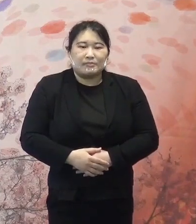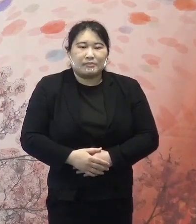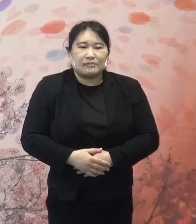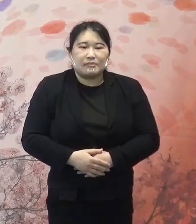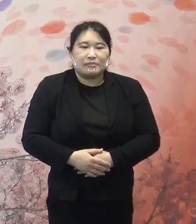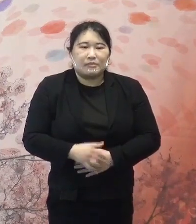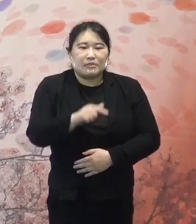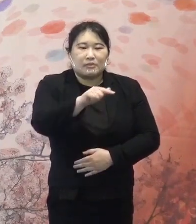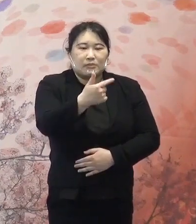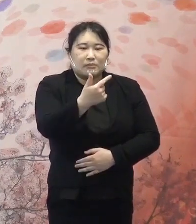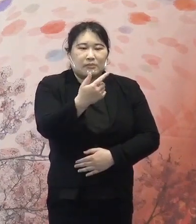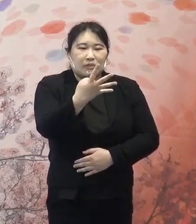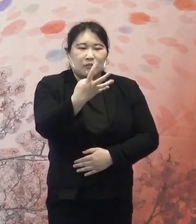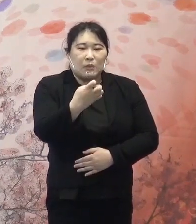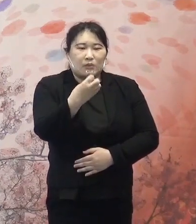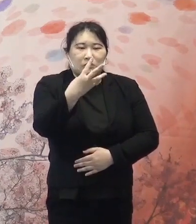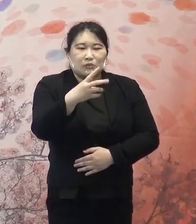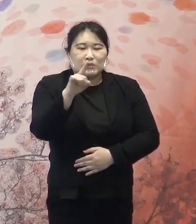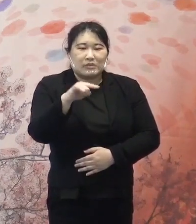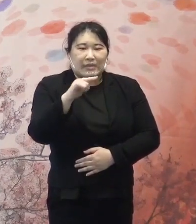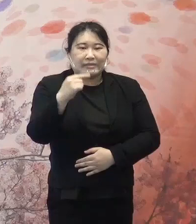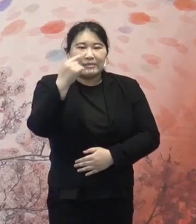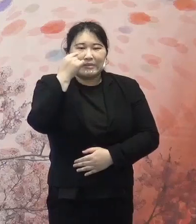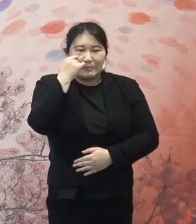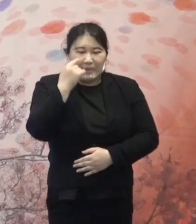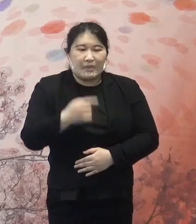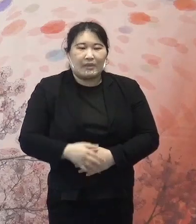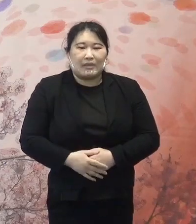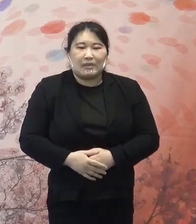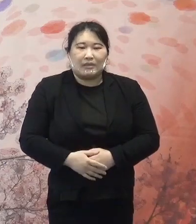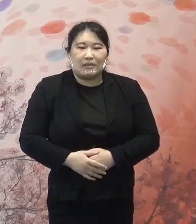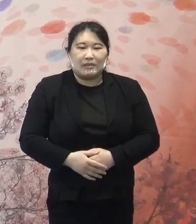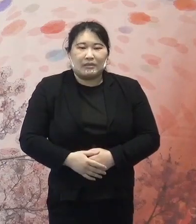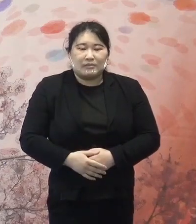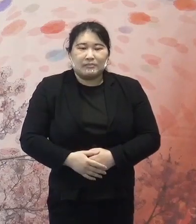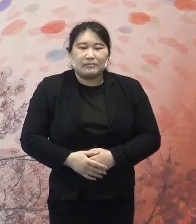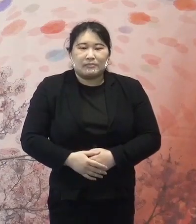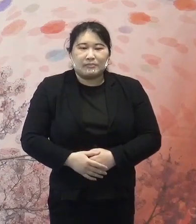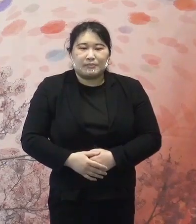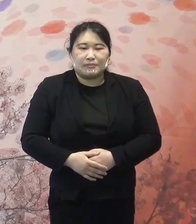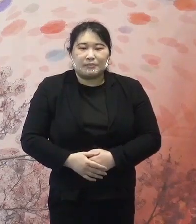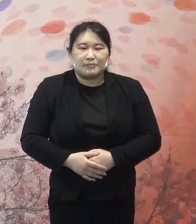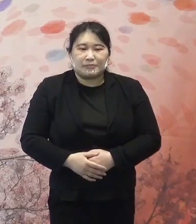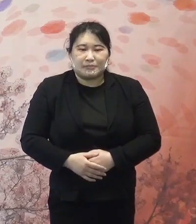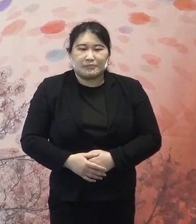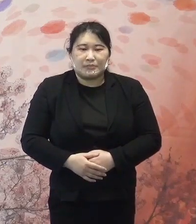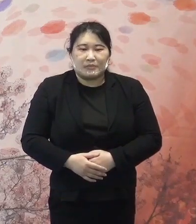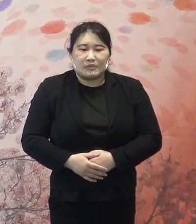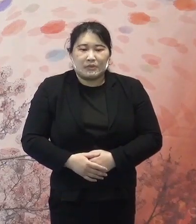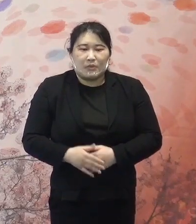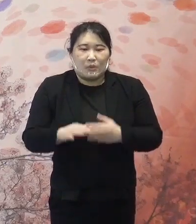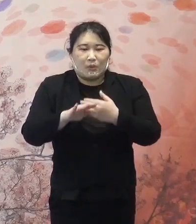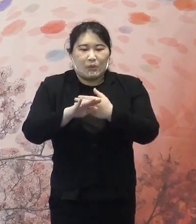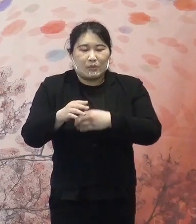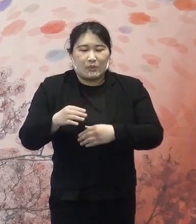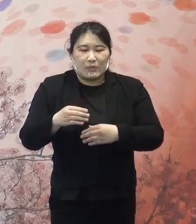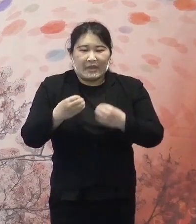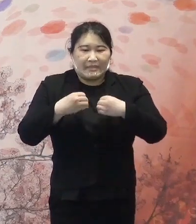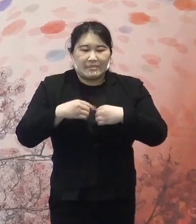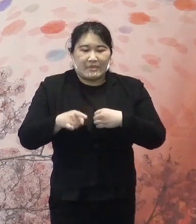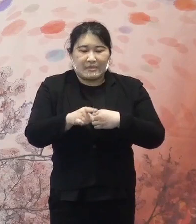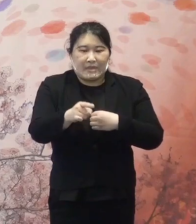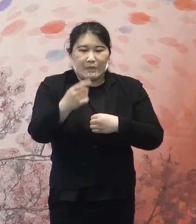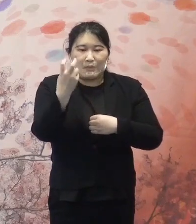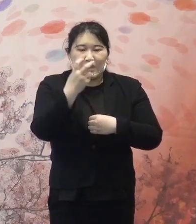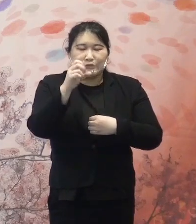次に643例目の方については、単独というかまだ感染経路確認中の